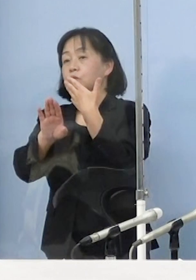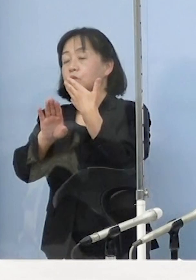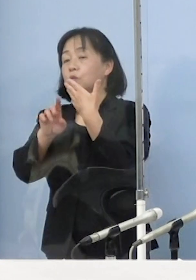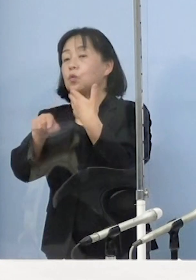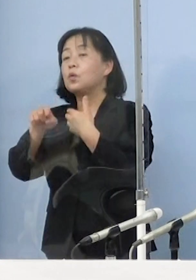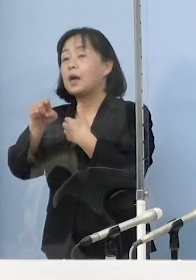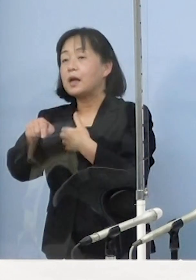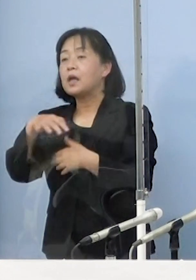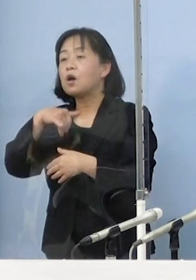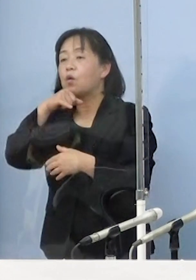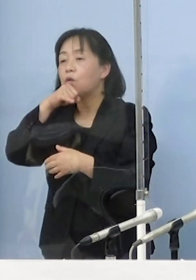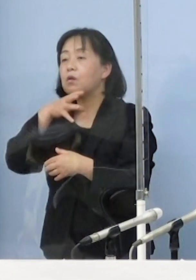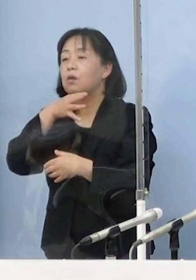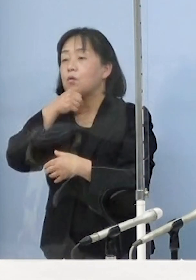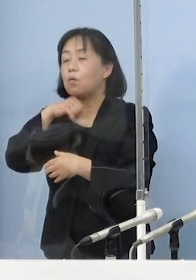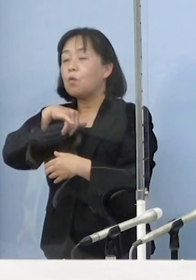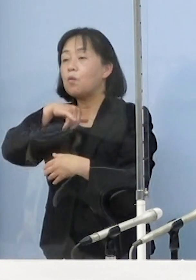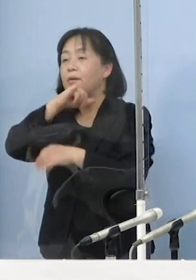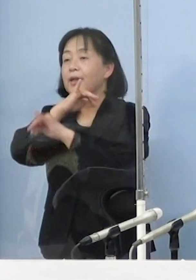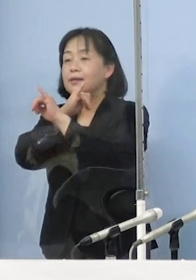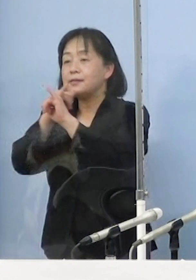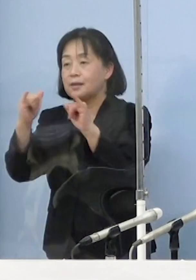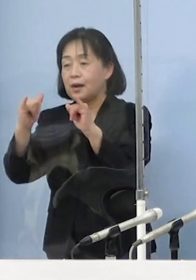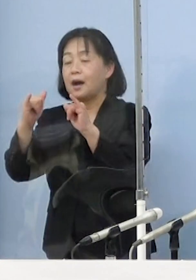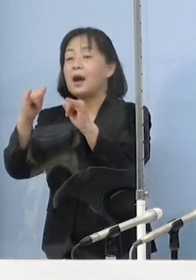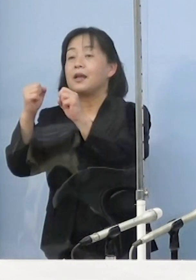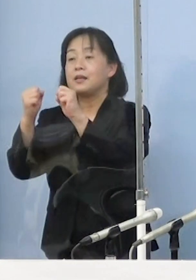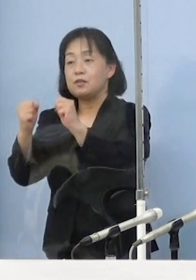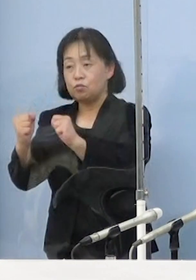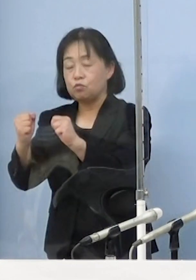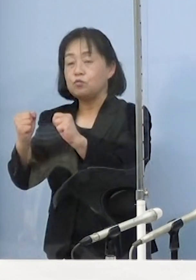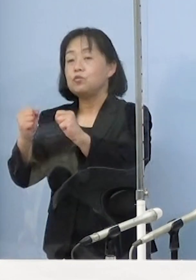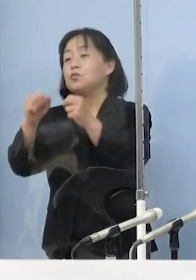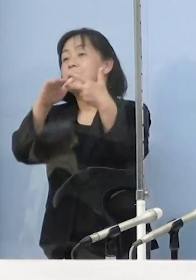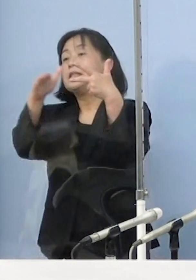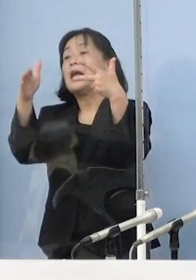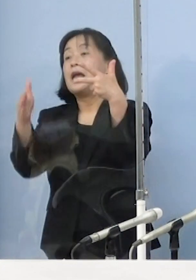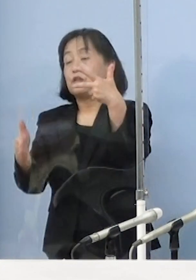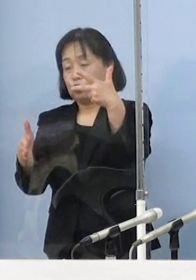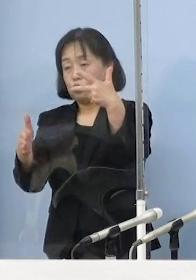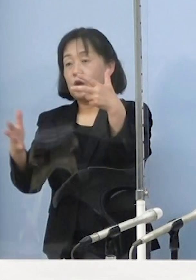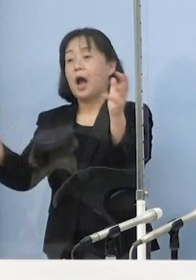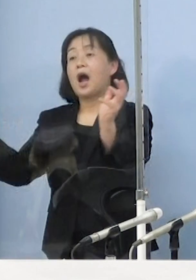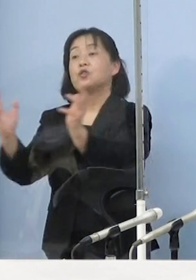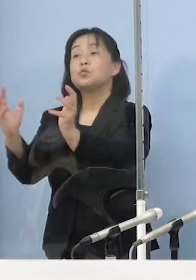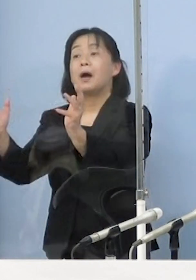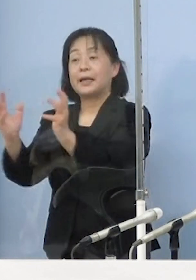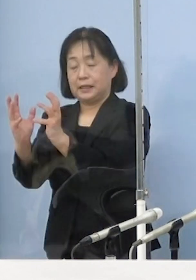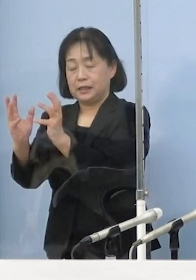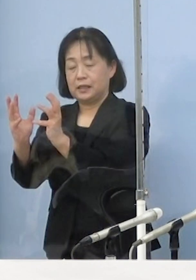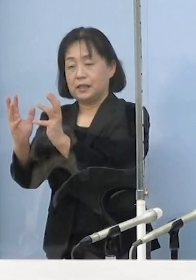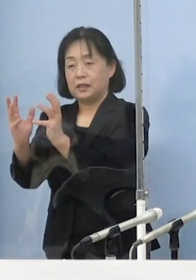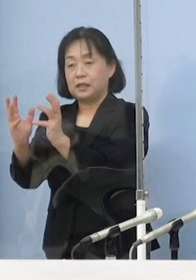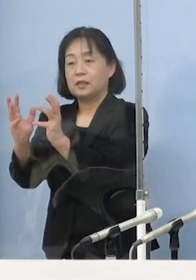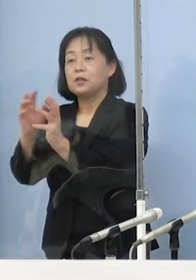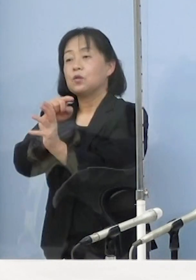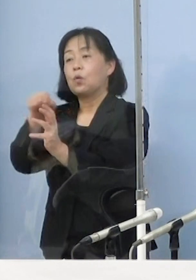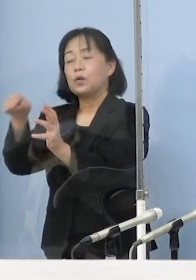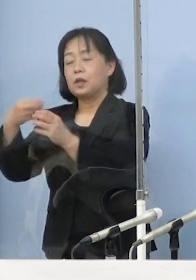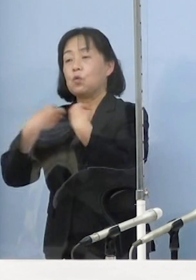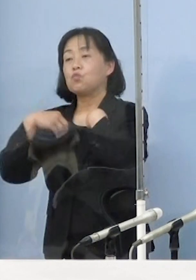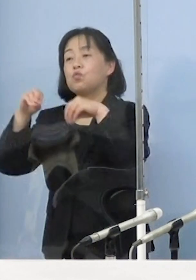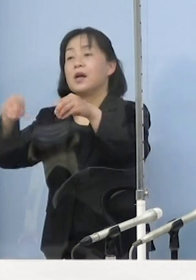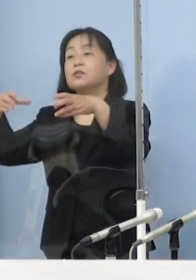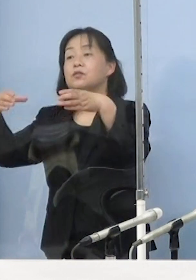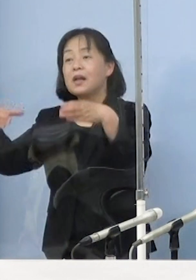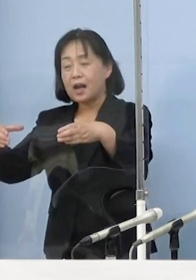やはり高齢者の皆さん方がおられる施設集まり、こうしたところでのクラスターが